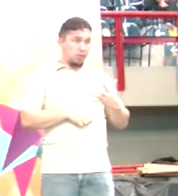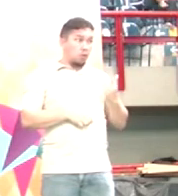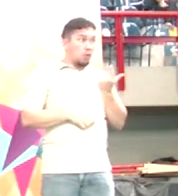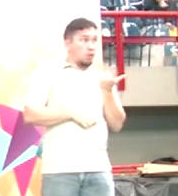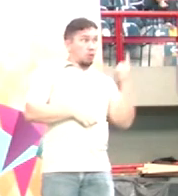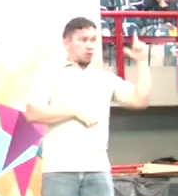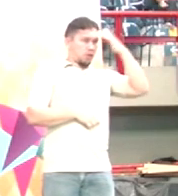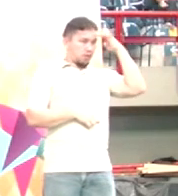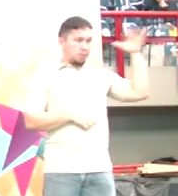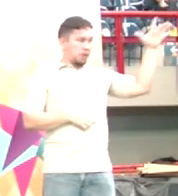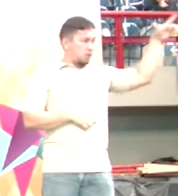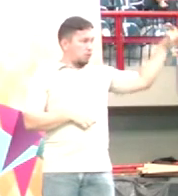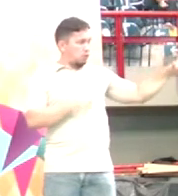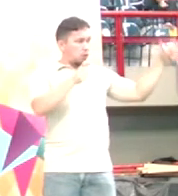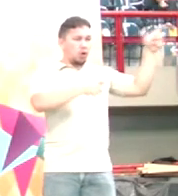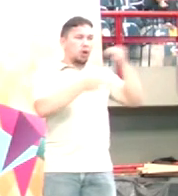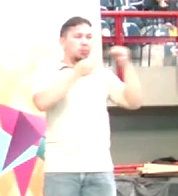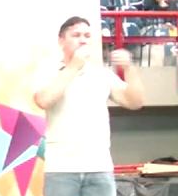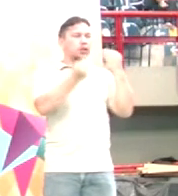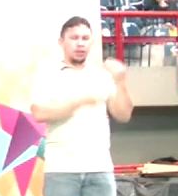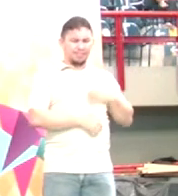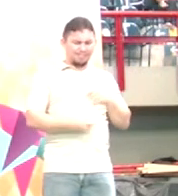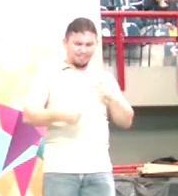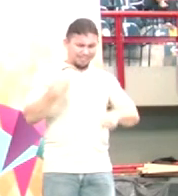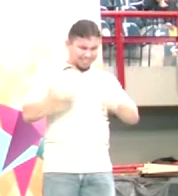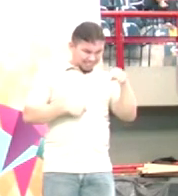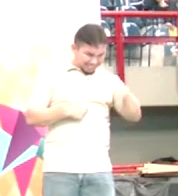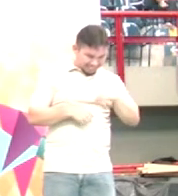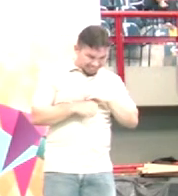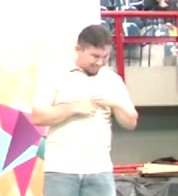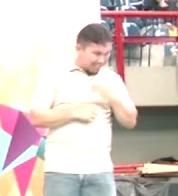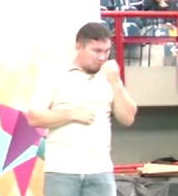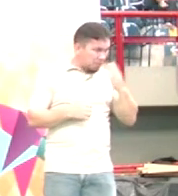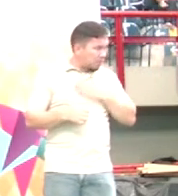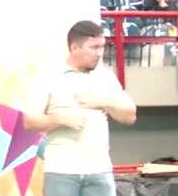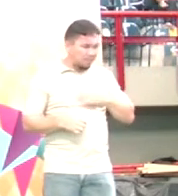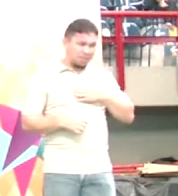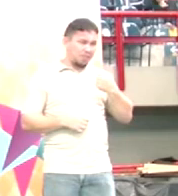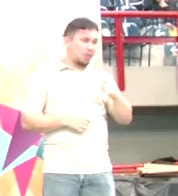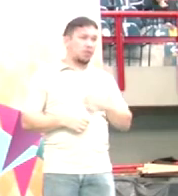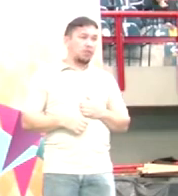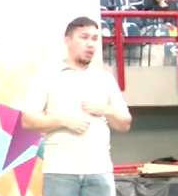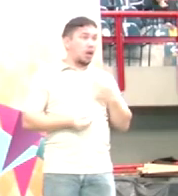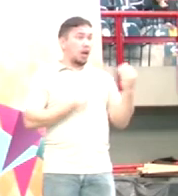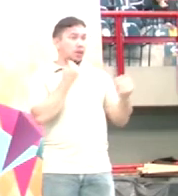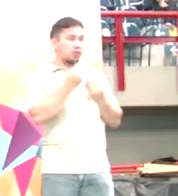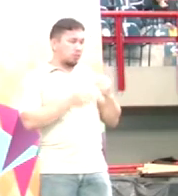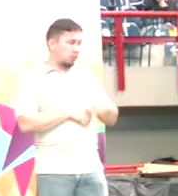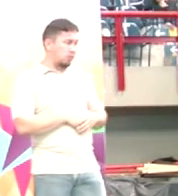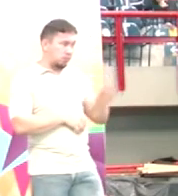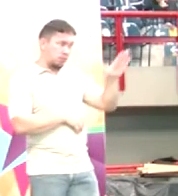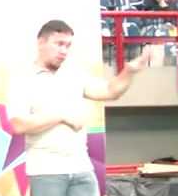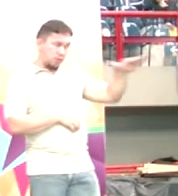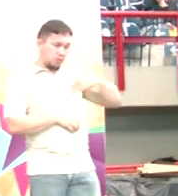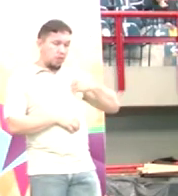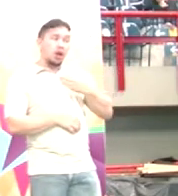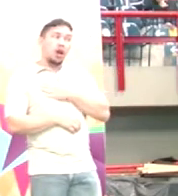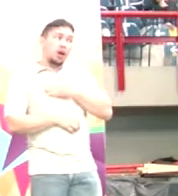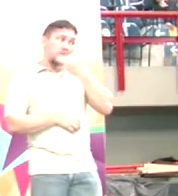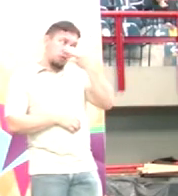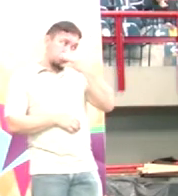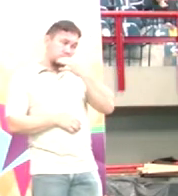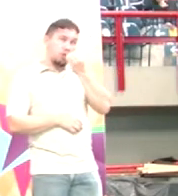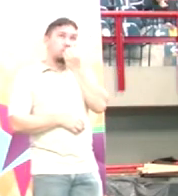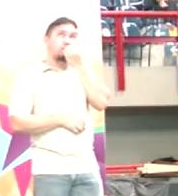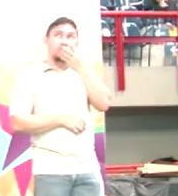Outras pessoas podem achar que não é. Aí, para provar e convencer quem está me ouvindo